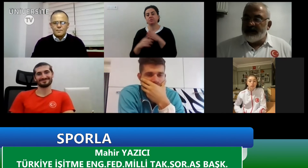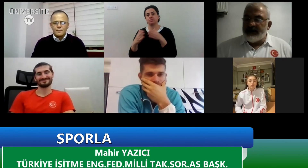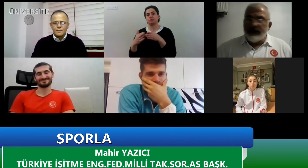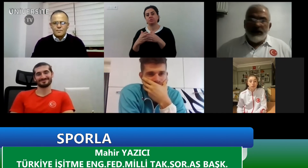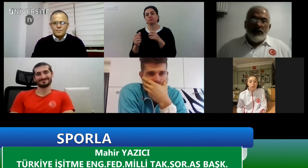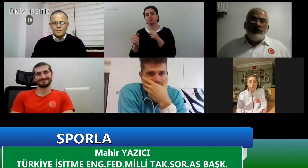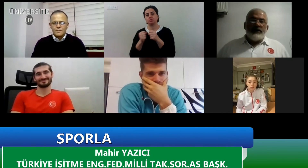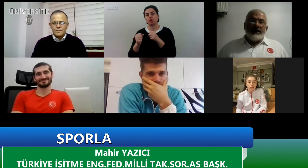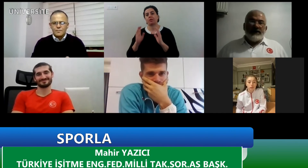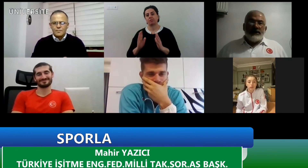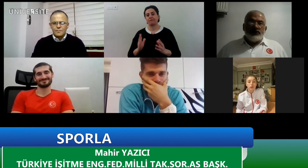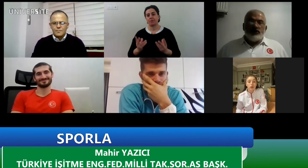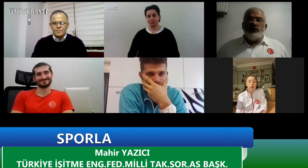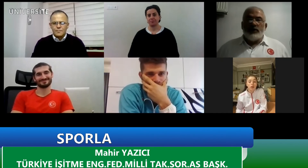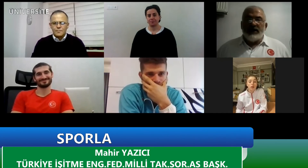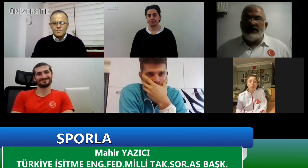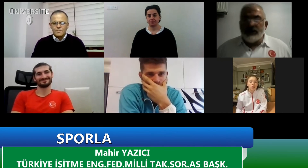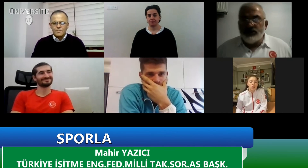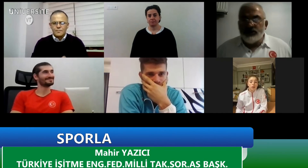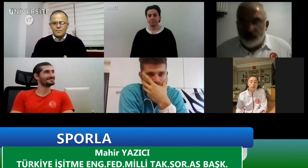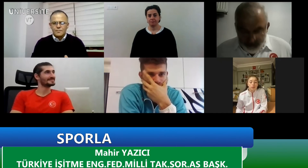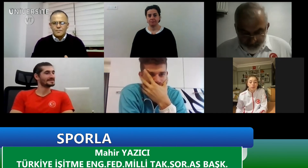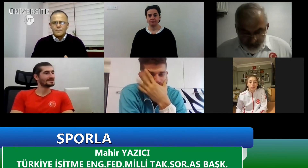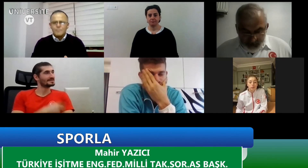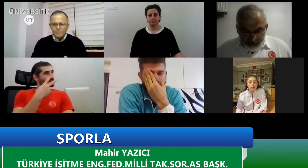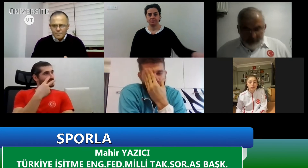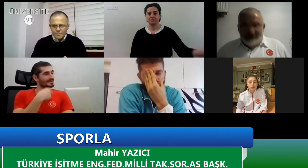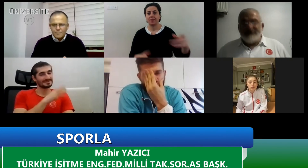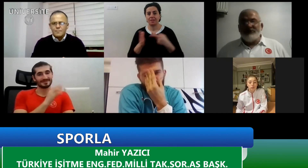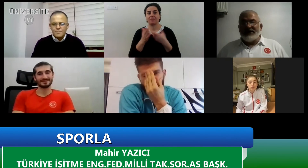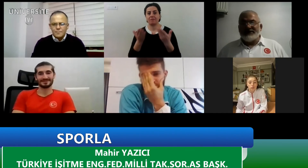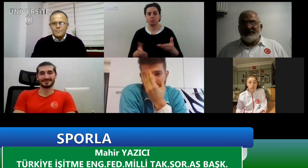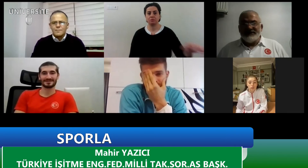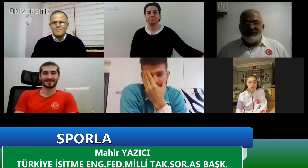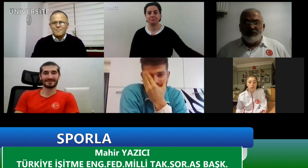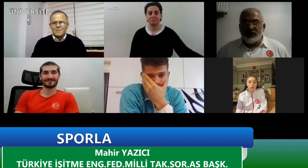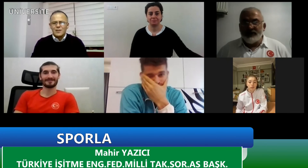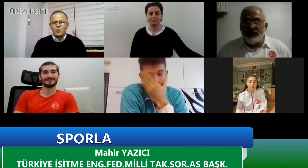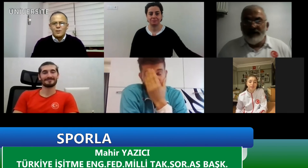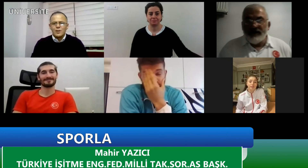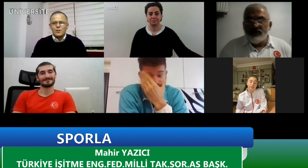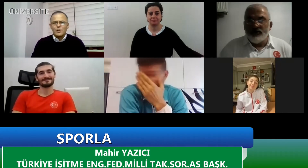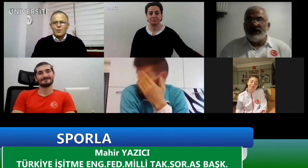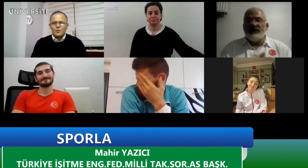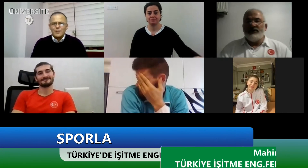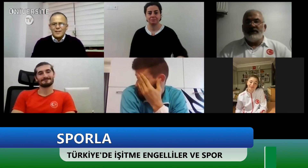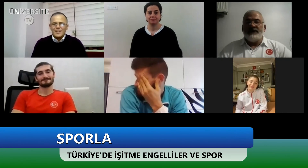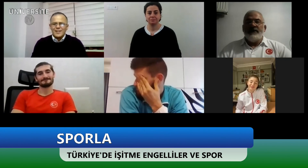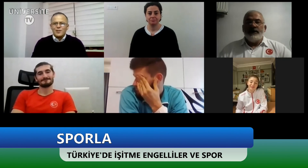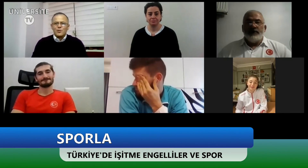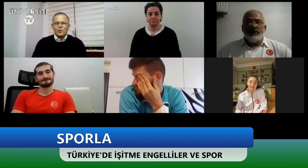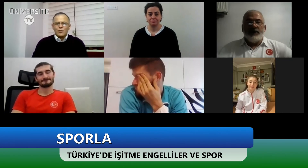devam ederek bunlara da çözüm bulmaya çalışıyoruz hocam. Hedeflerimiz de bunlar. Sportif yönden ve kurumsal